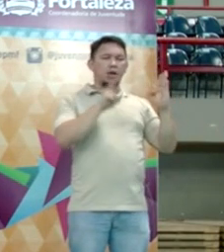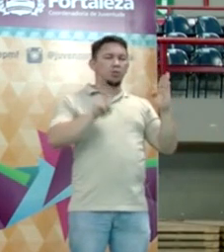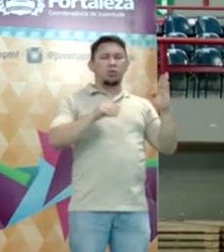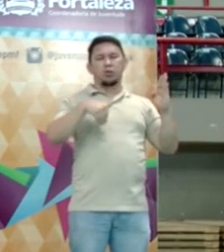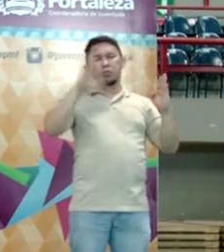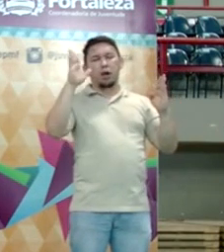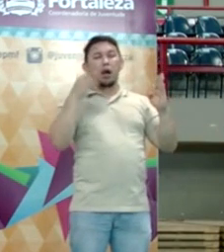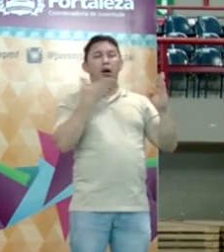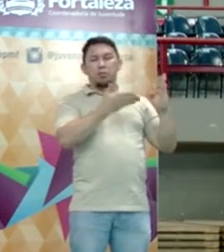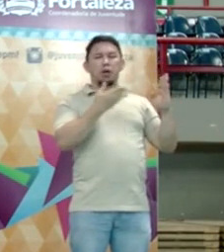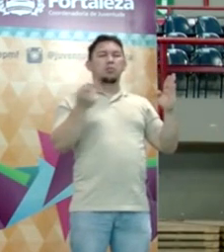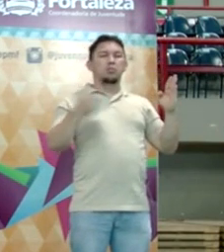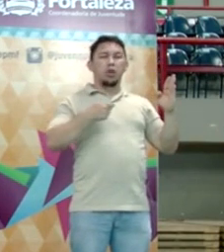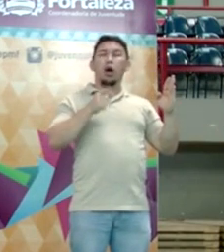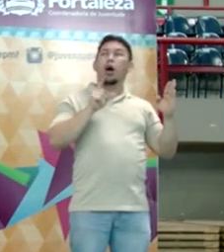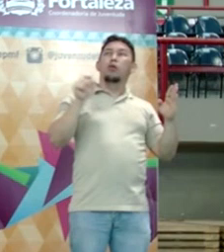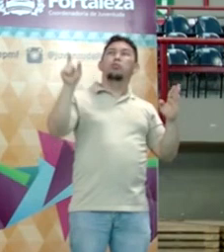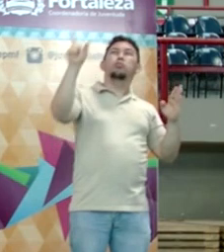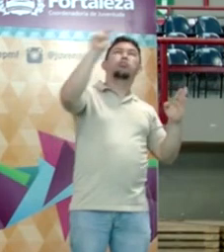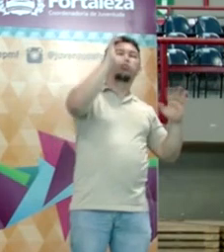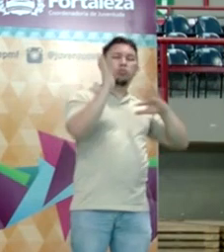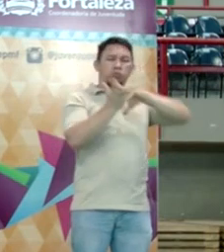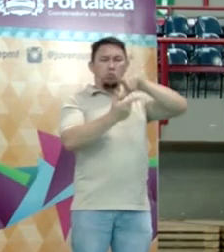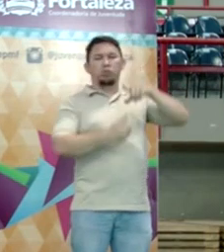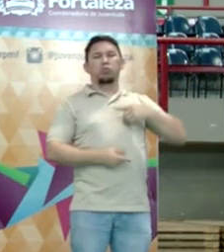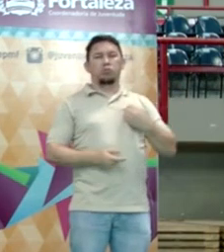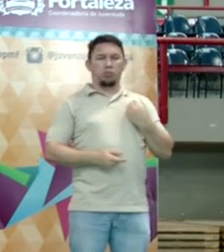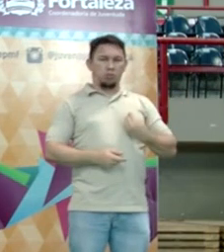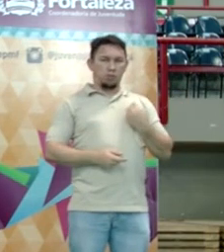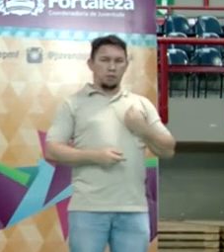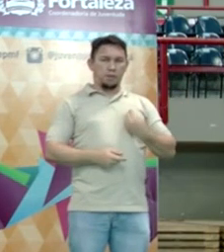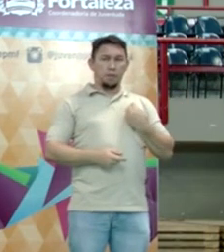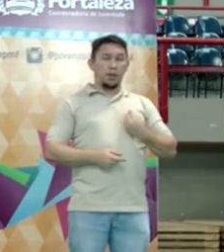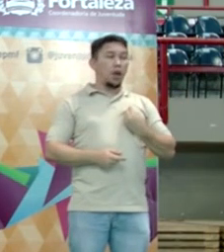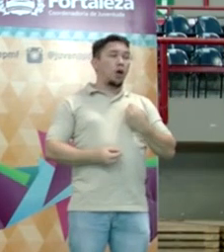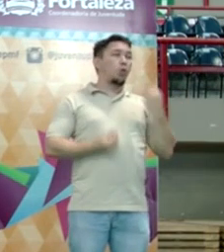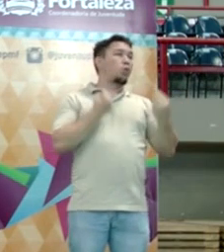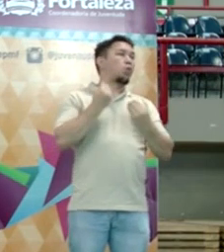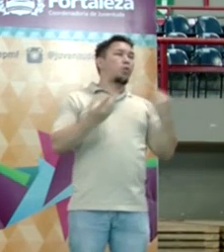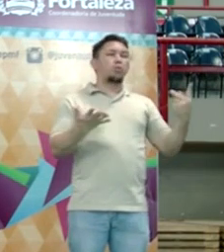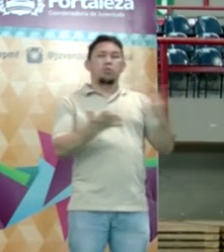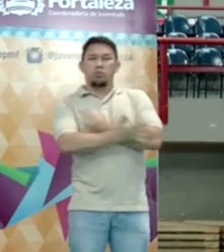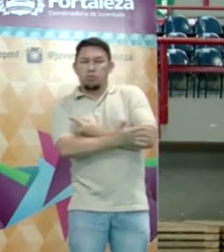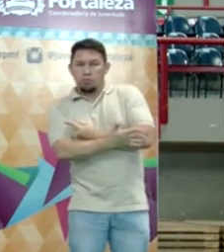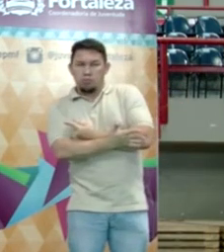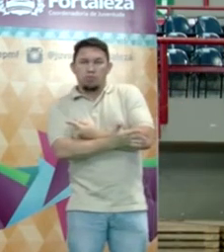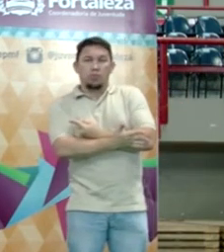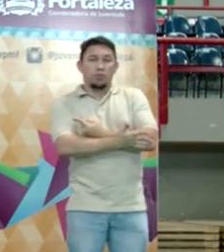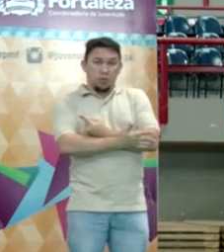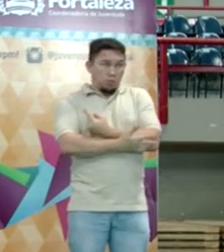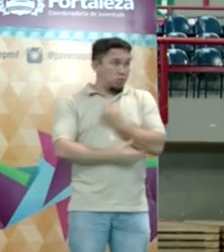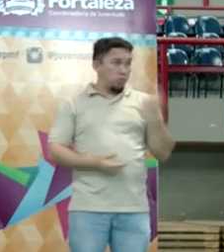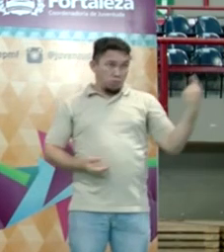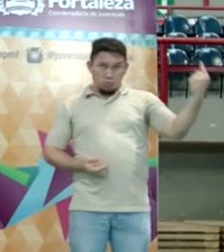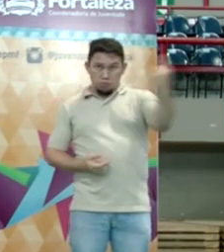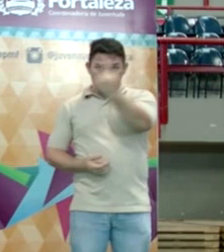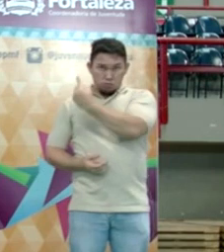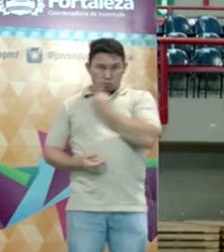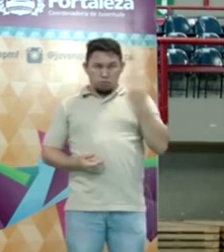utilizam tanto, mas que são utilizados em todo o mundo. Então o que é que acontece? Quando